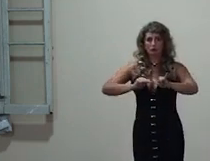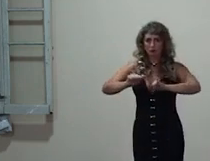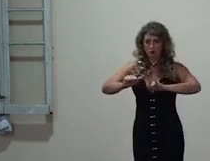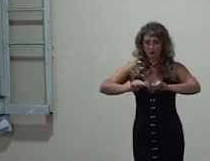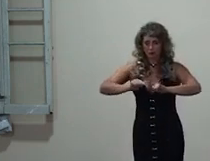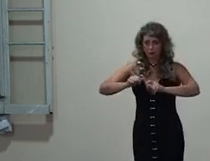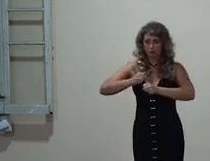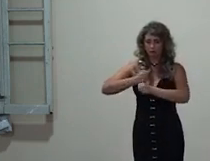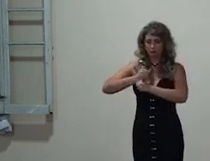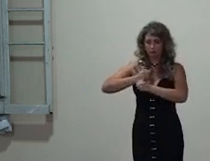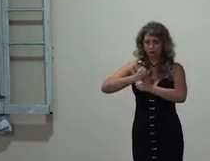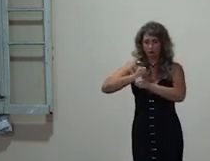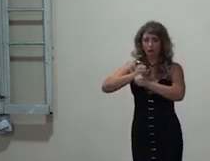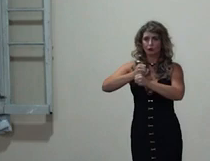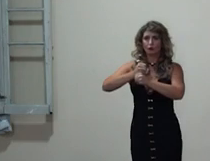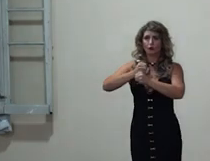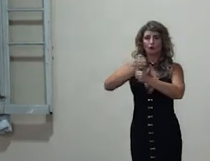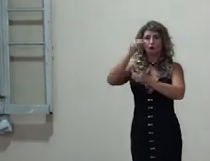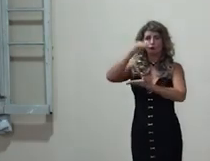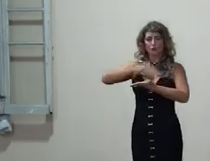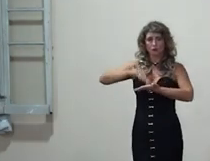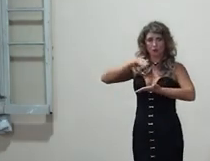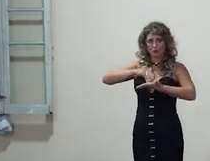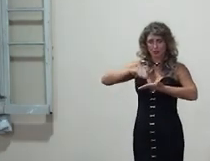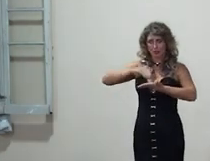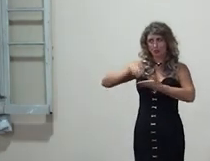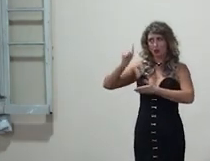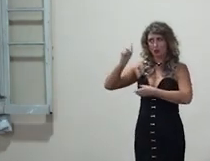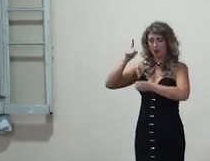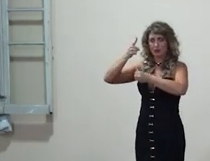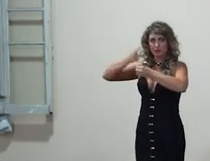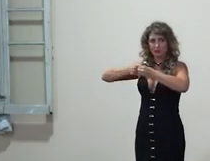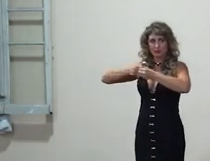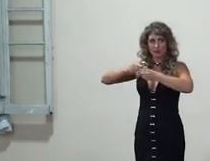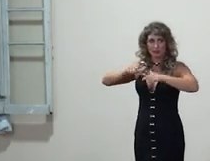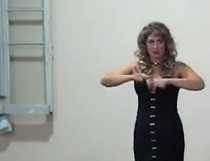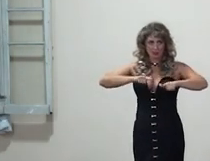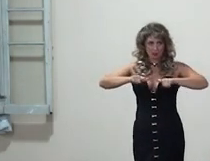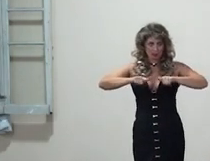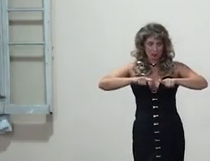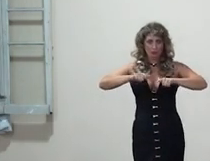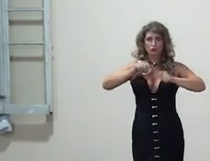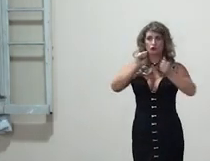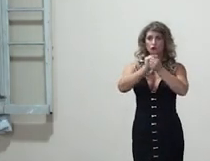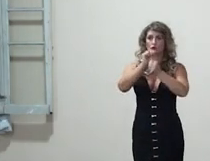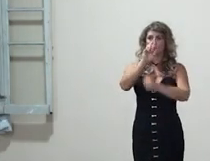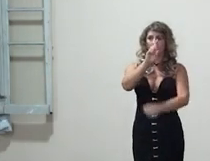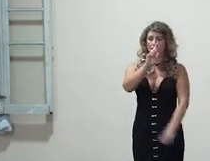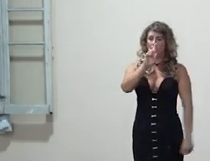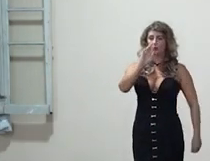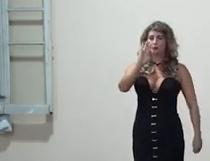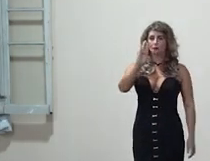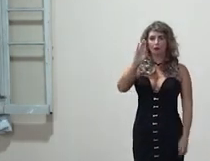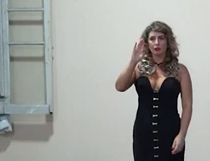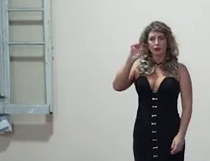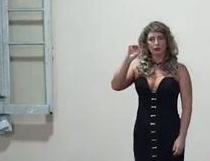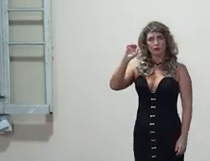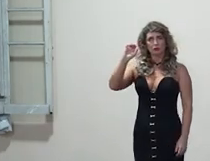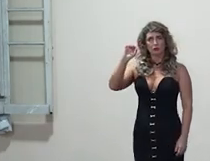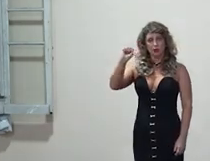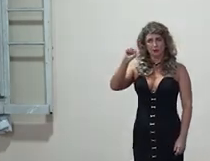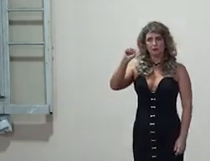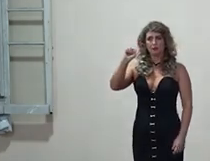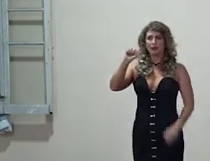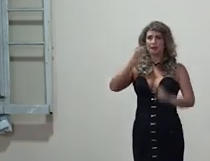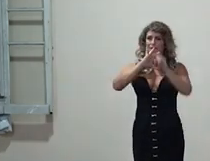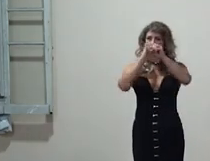tempo, fui secretário duas vezes em Rio Negro, e lá nós trabalhamos junto com a RBS, que é a concessionária da Rede